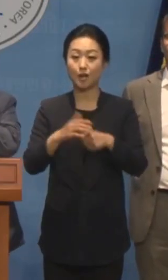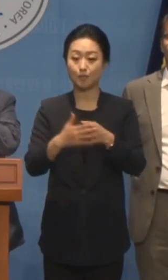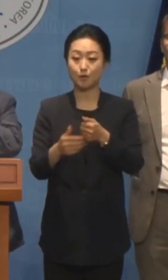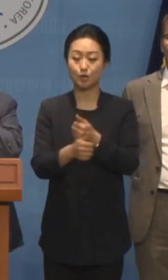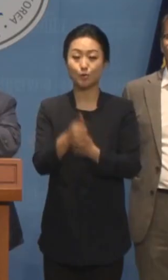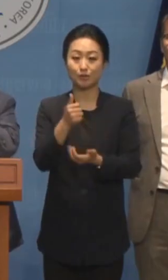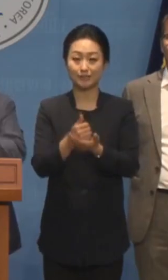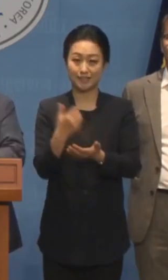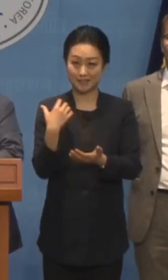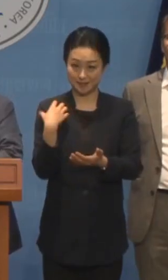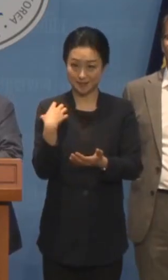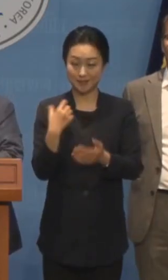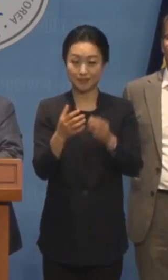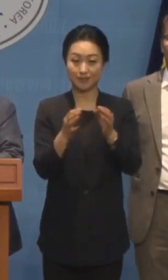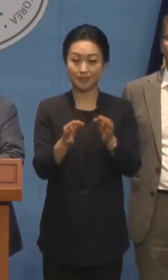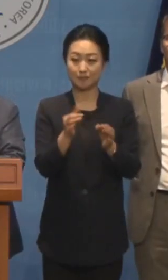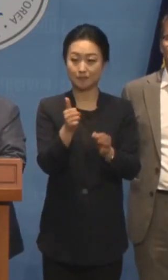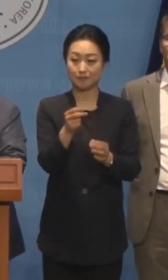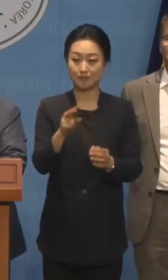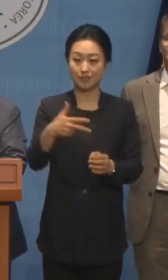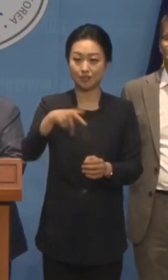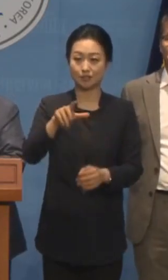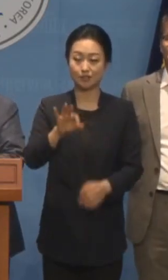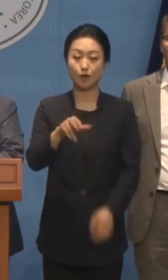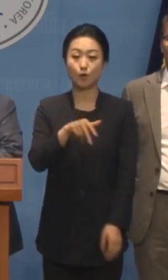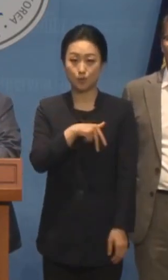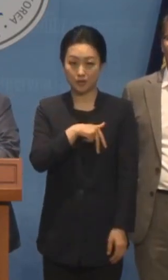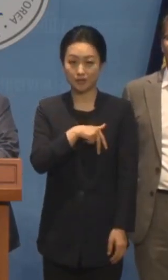선임되신 김현정 의원님 오셨습니다.